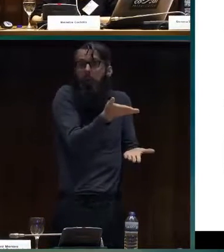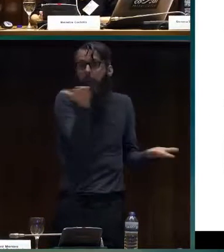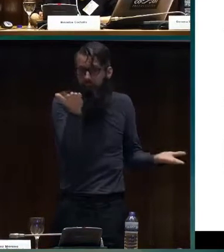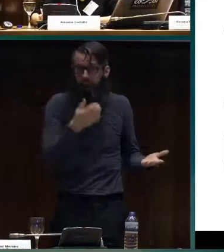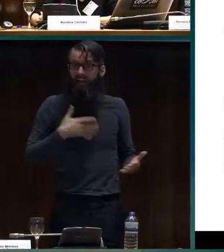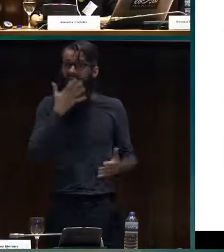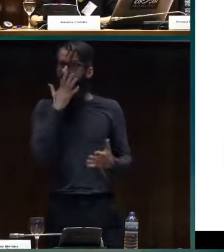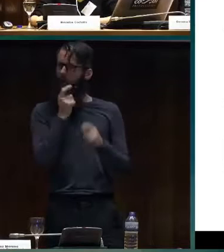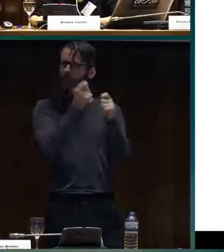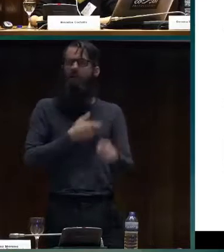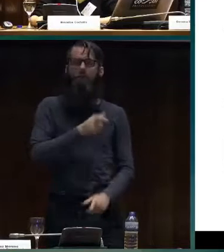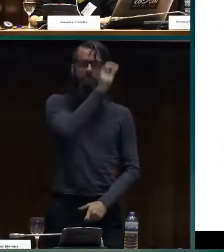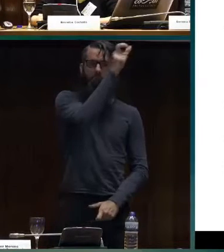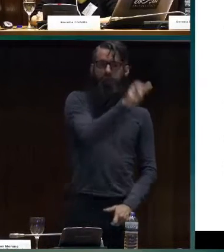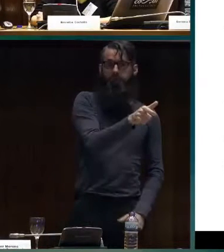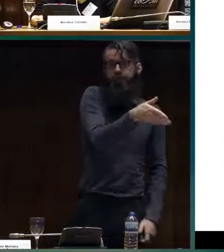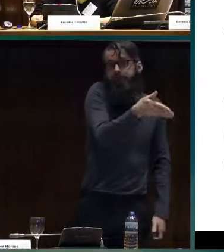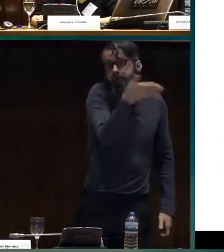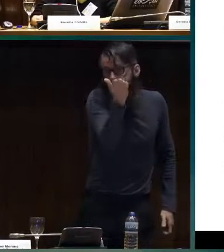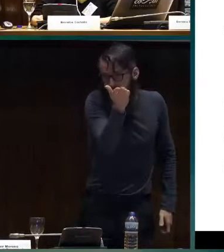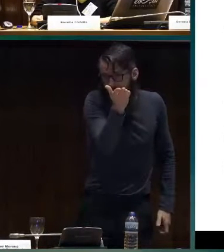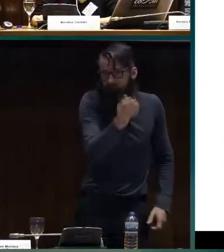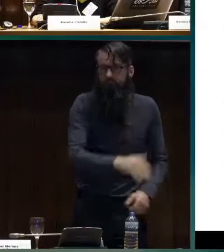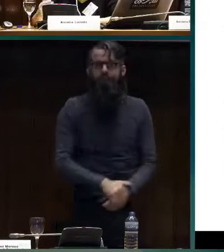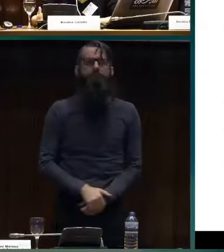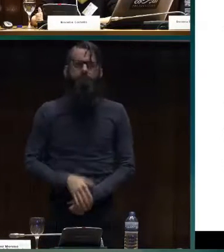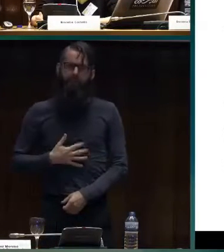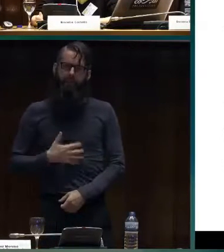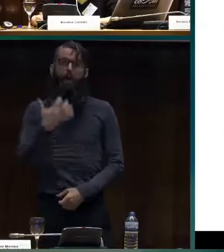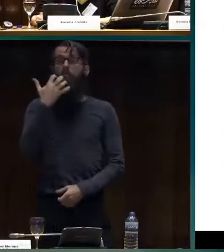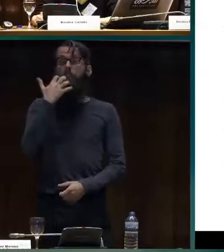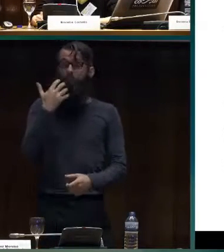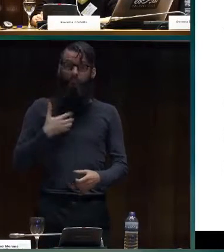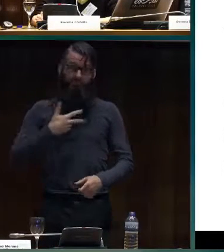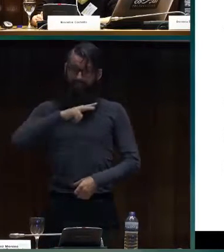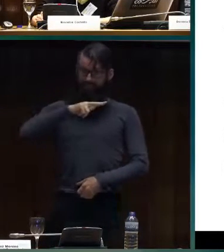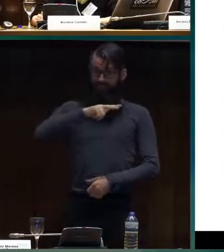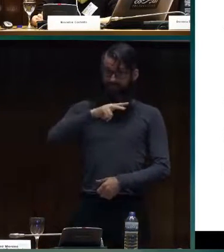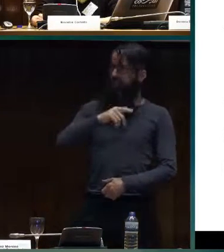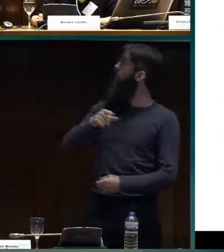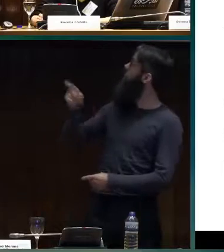En castellano existen distintas maneras de marcar la referencia impersonal.